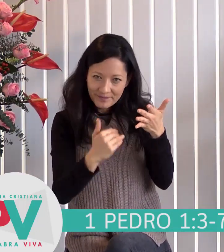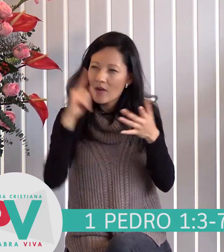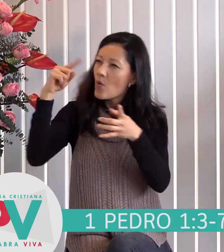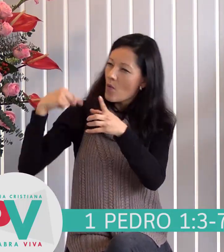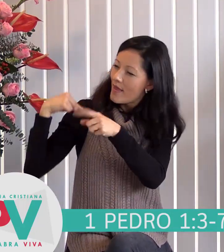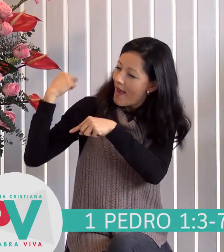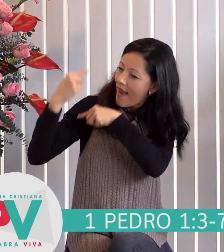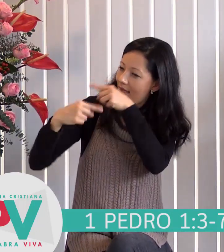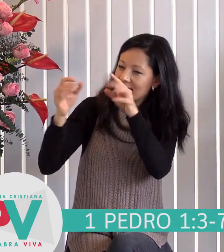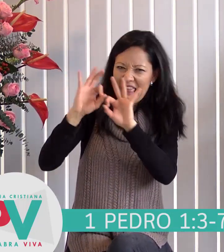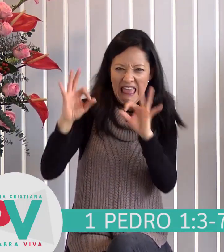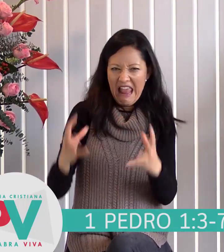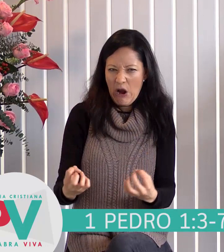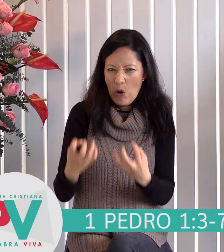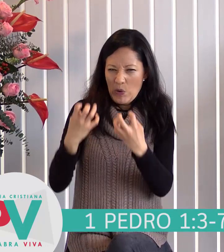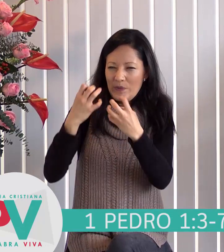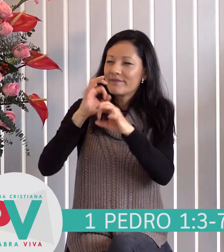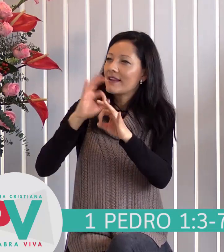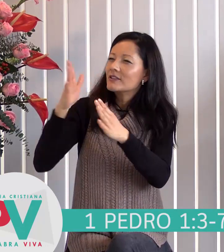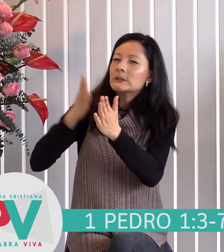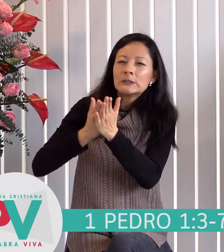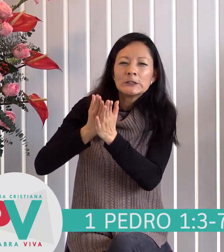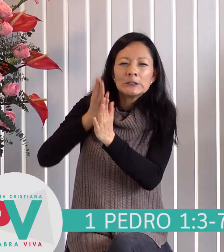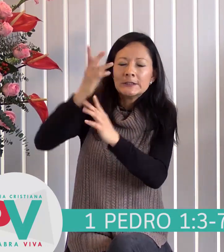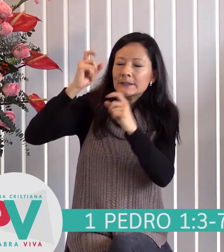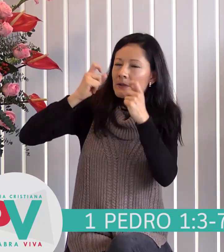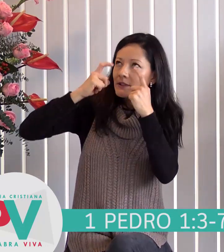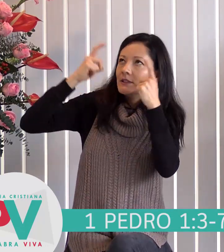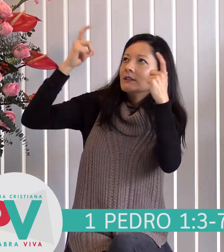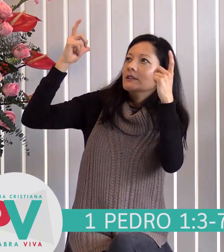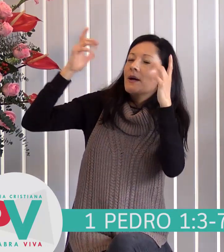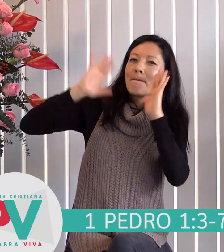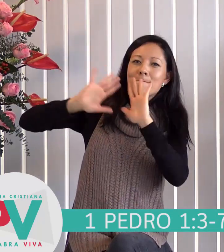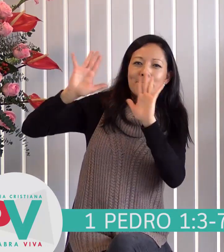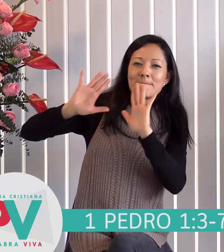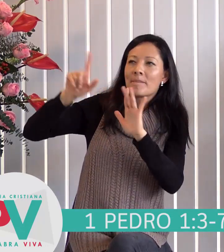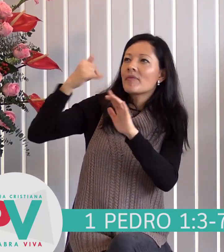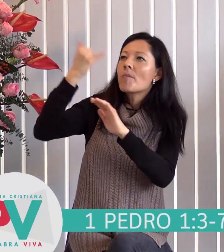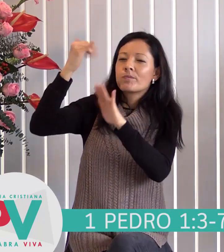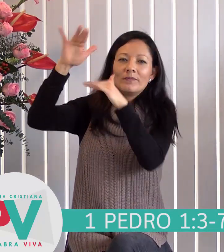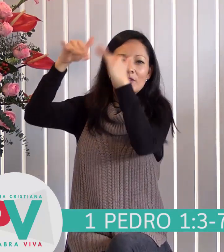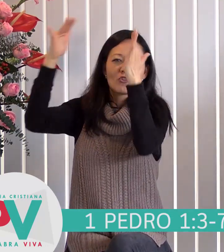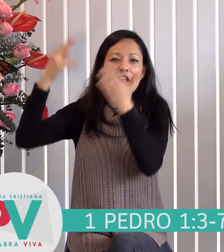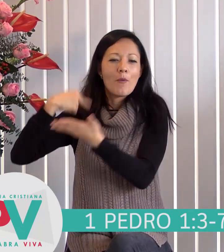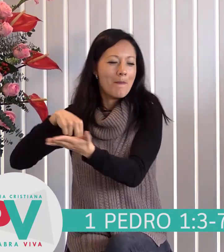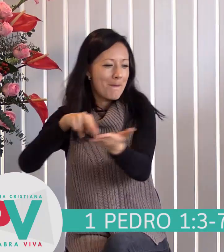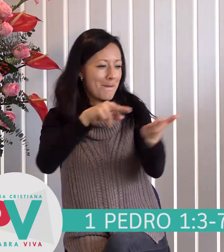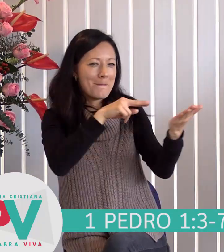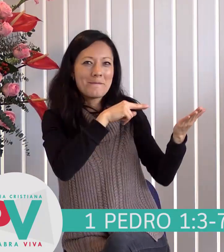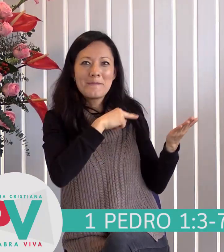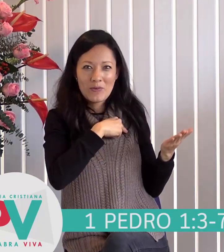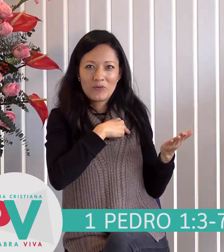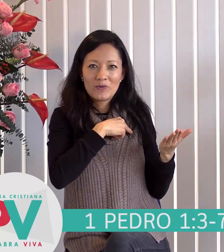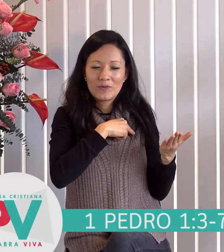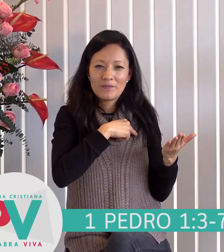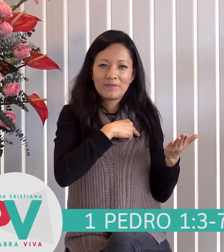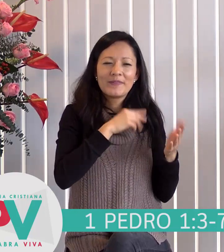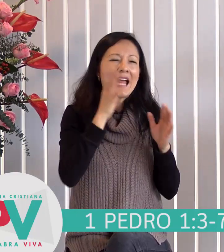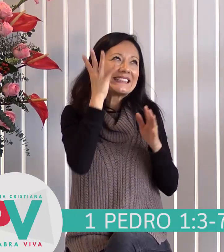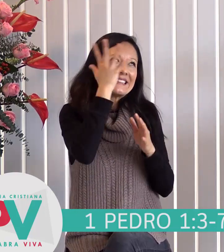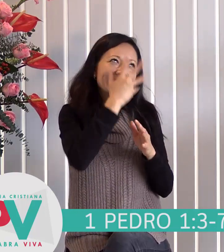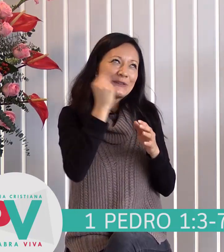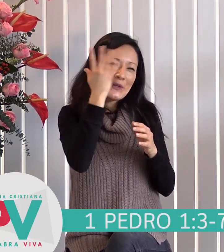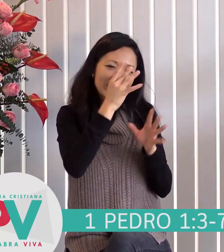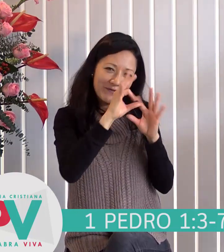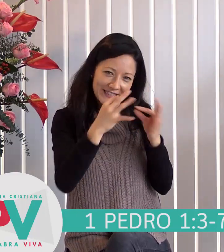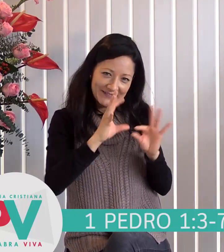herencia incorruptible, incontaminada, inmarcesible, reservada en los cielos para nosotros. Estoy en 1 de Pedro 1:4.